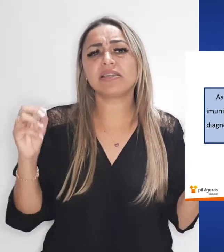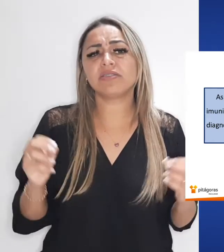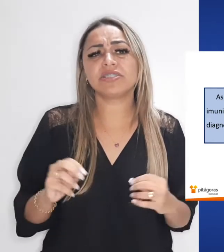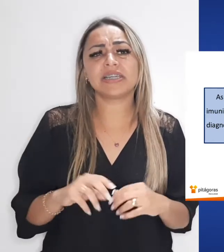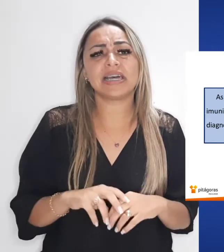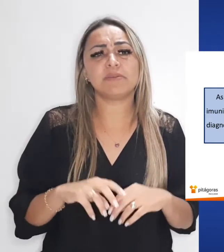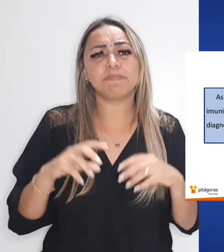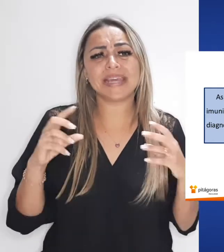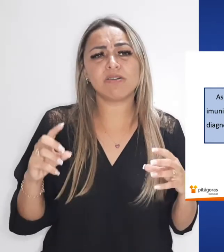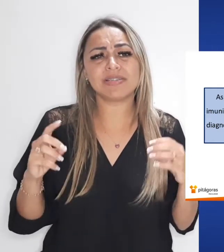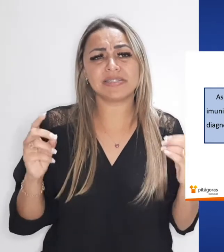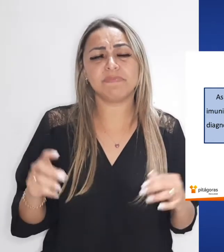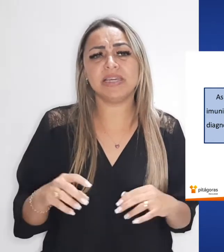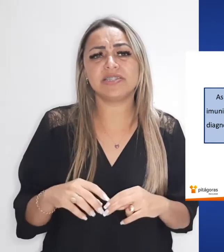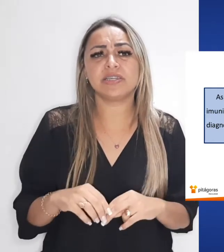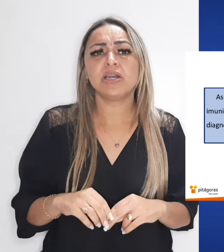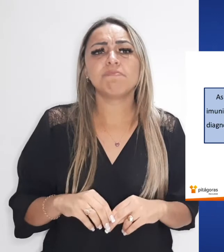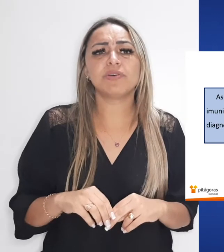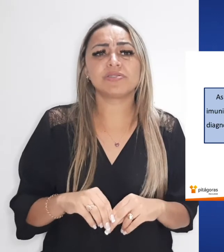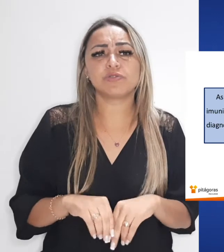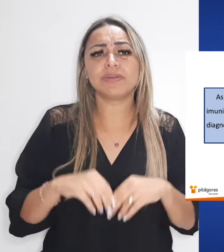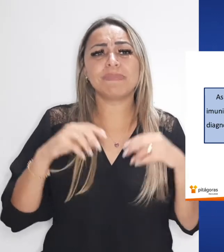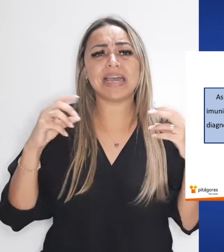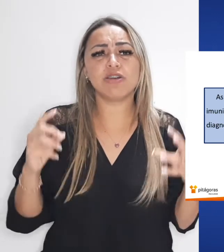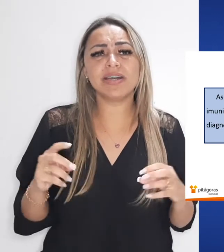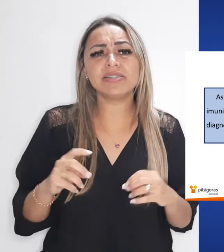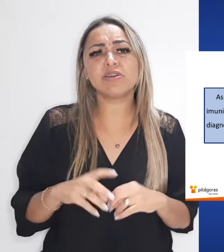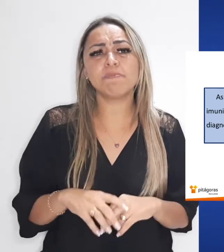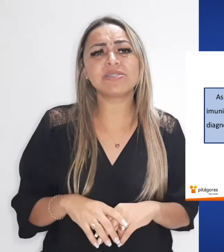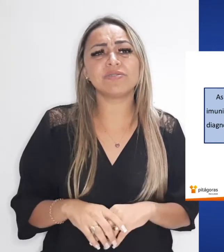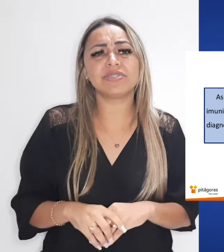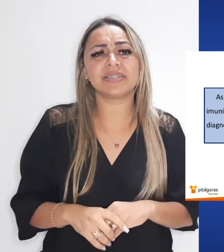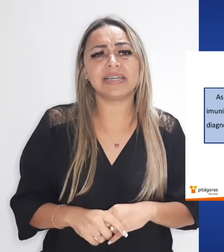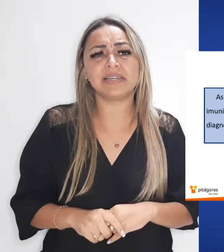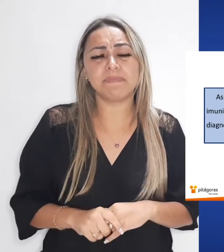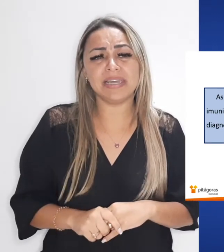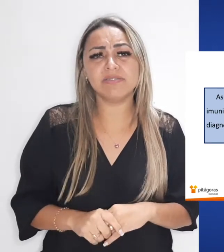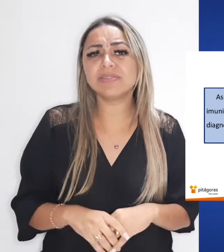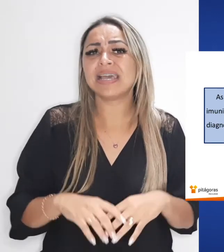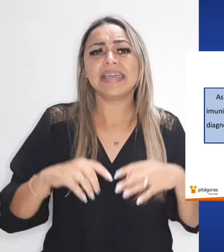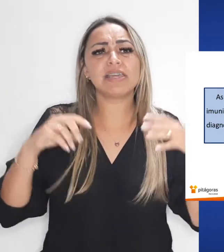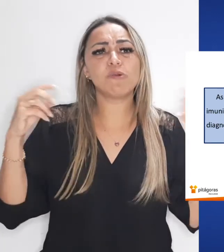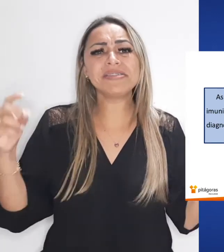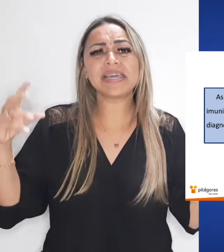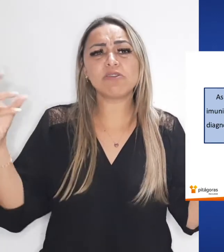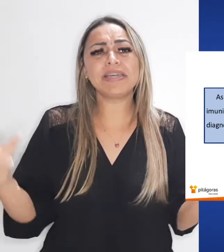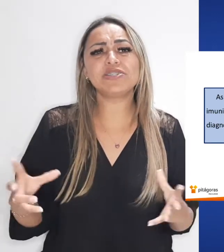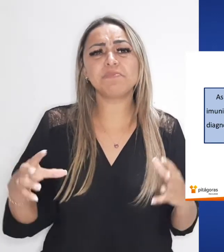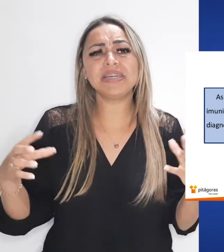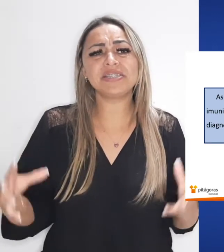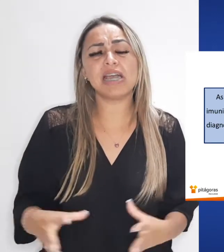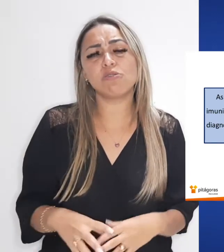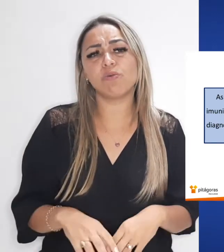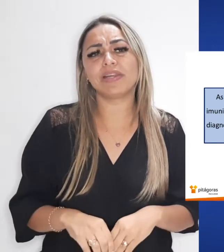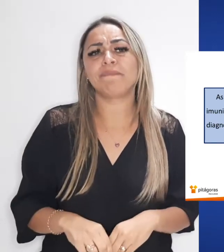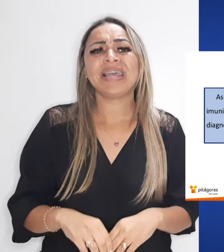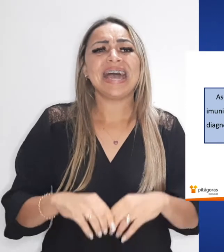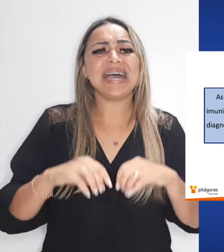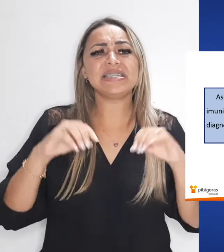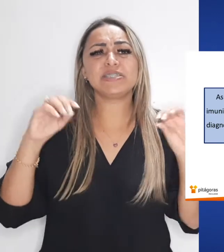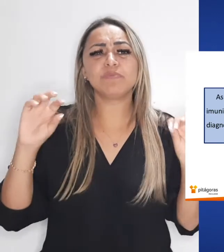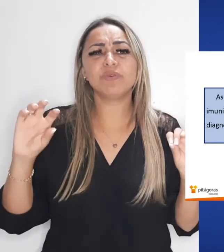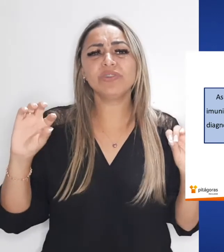quando diagnosticada precocemente, possui maiores opções de tratamentos e, consequentemente, a